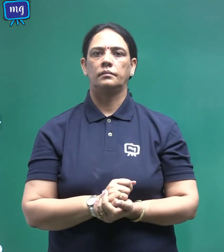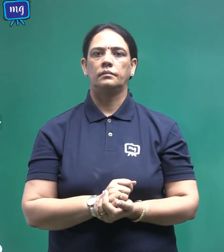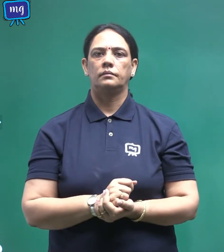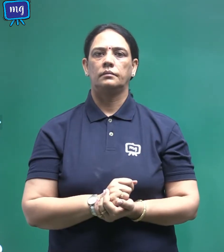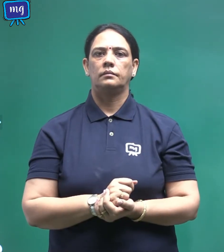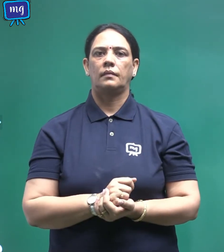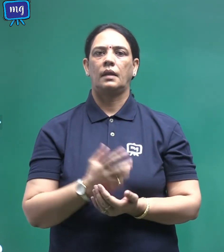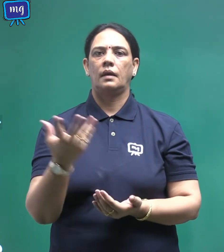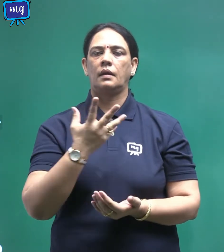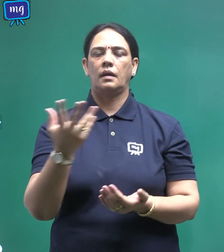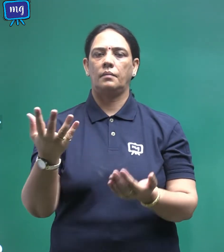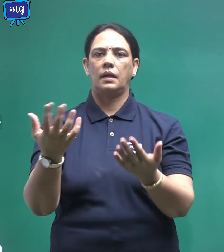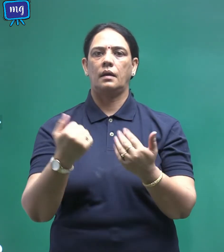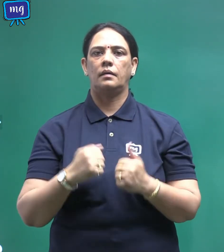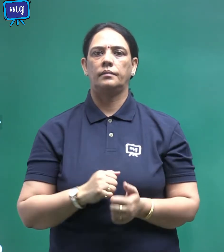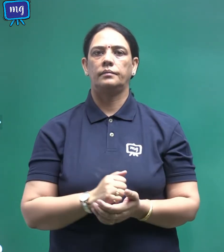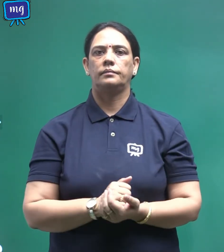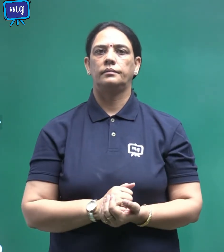क्या मिला